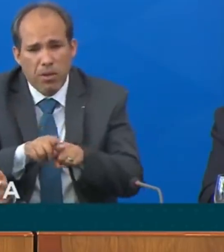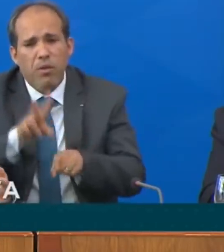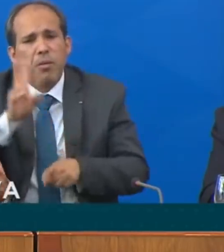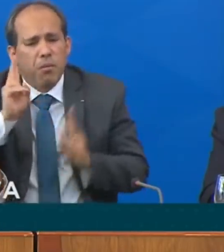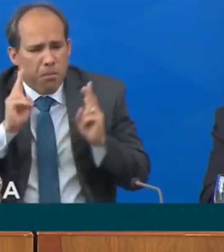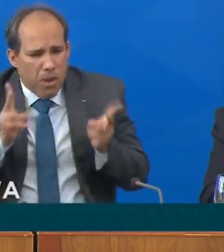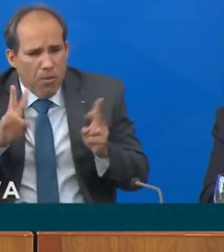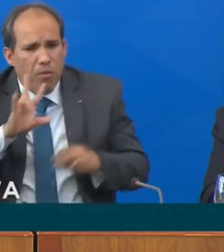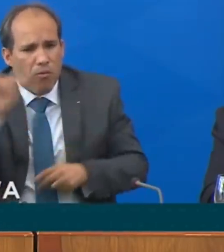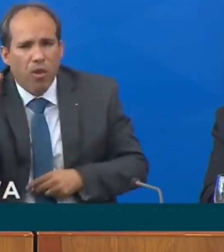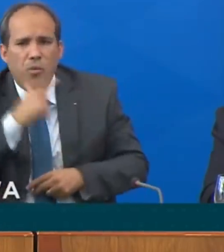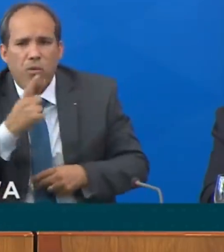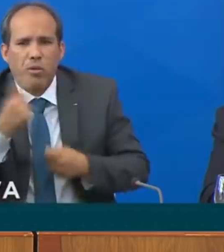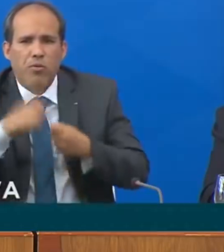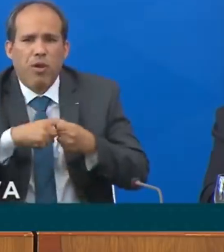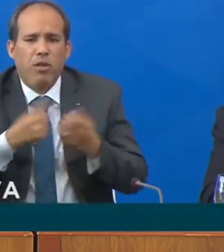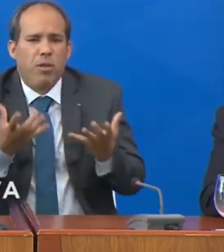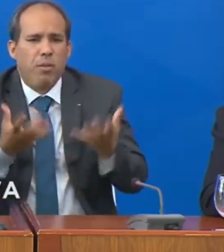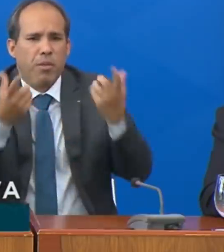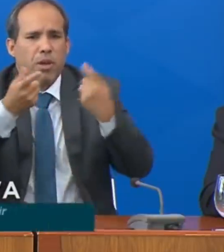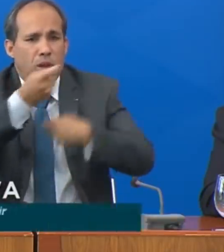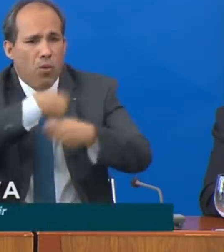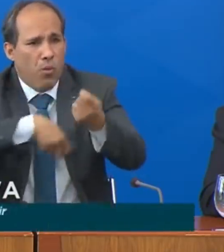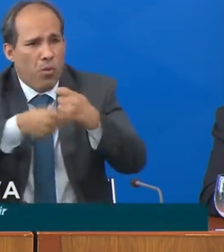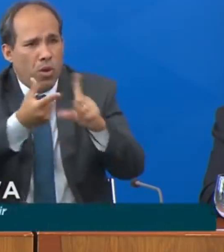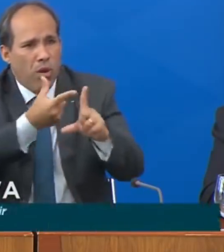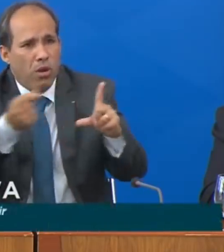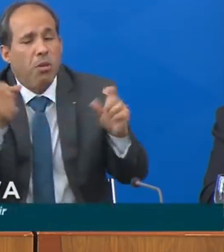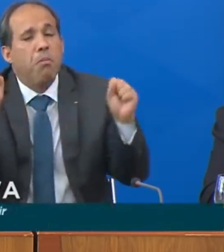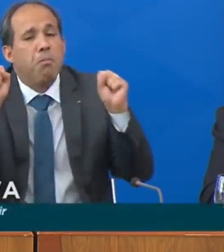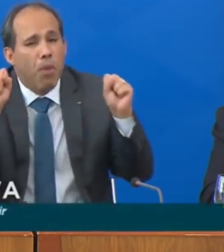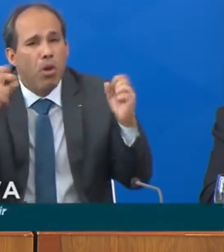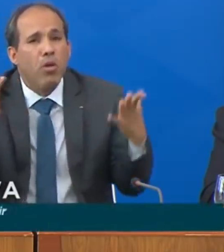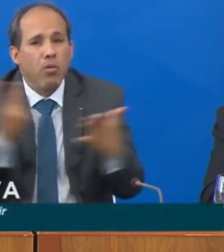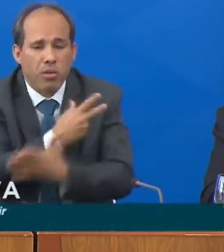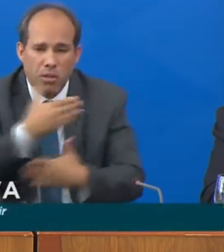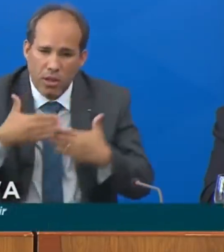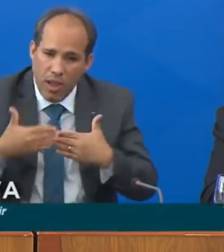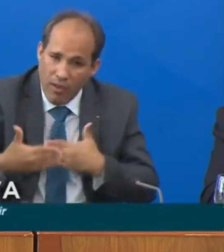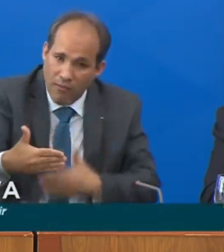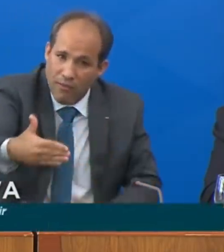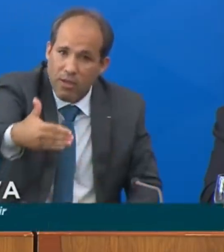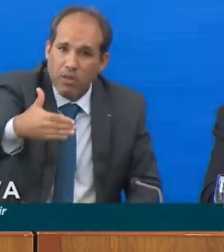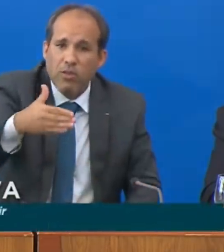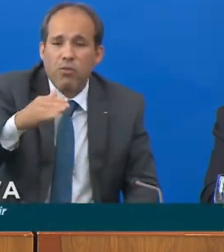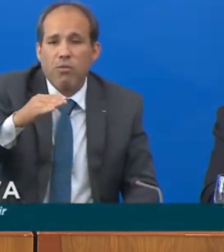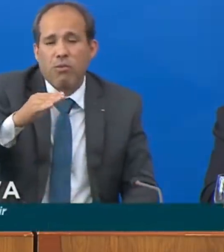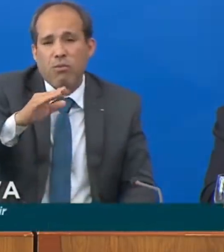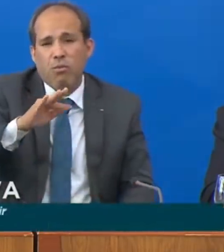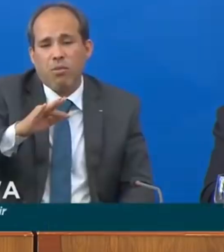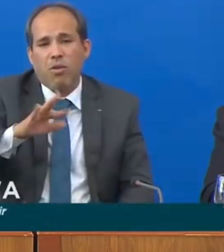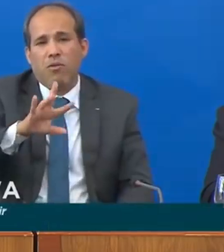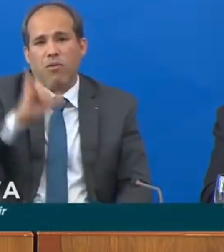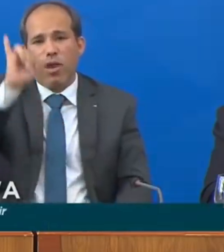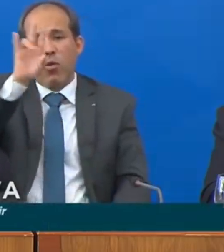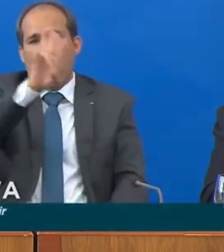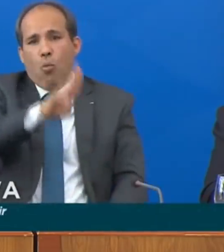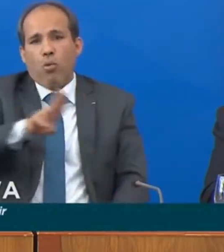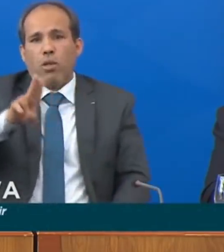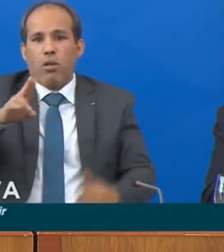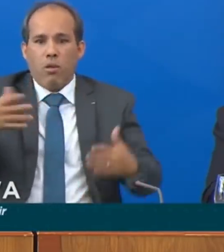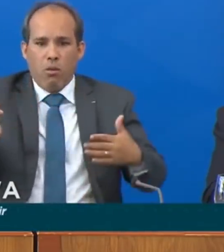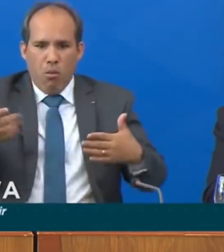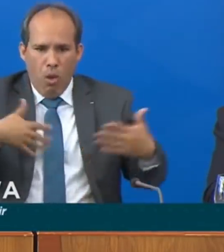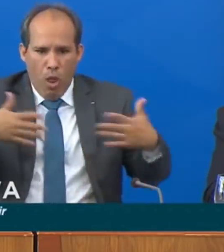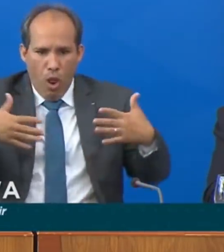com a recuperação econômica, isso é uma possibilidade ali à frente. Então, nós podemos usar esse aumento